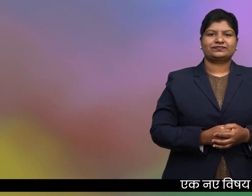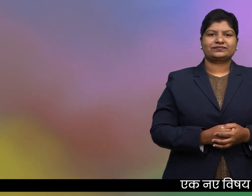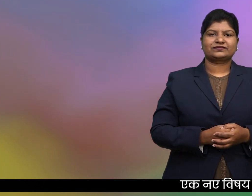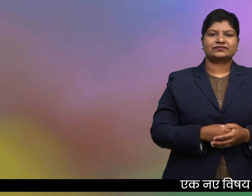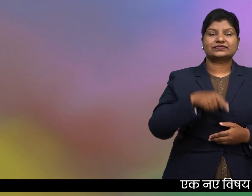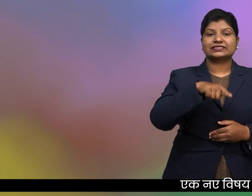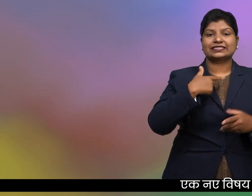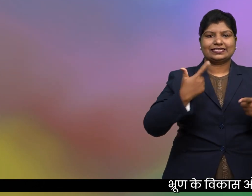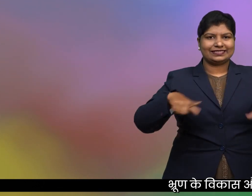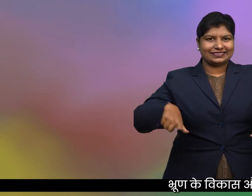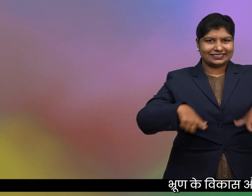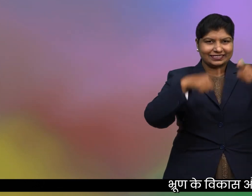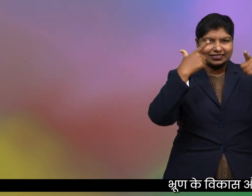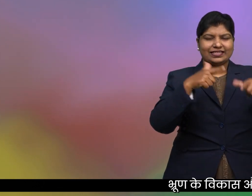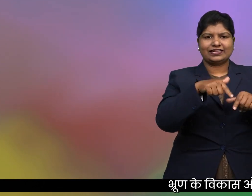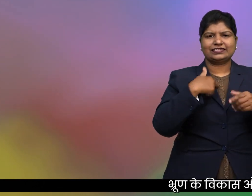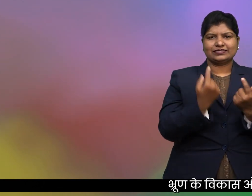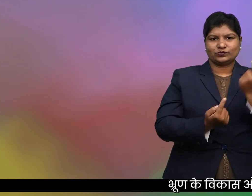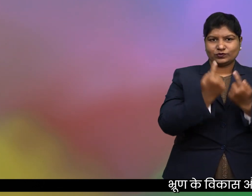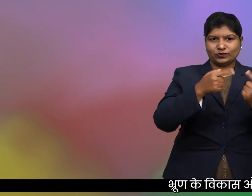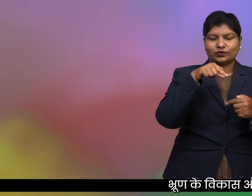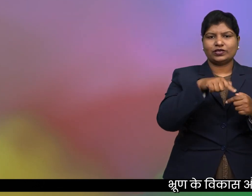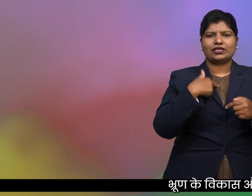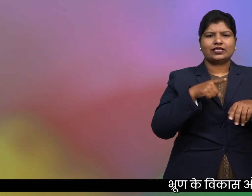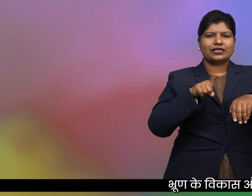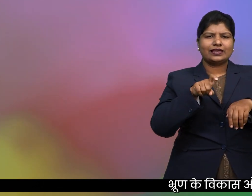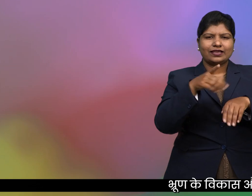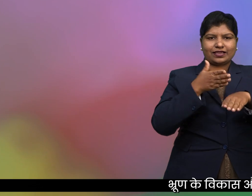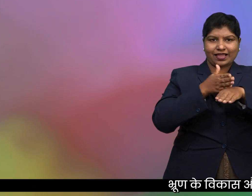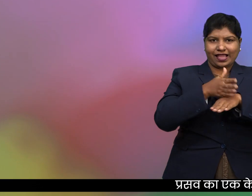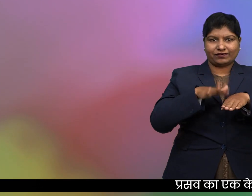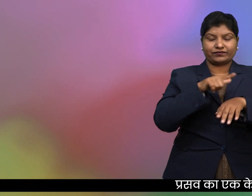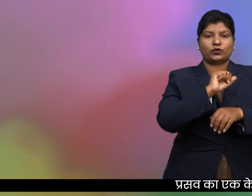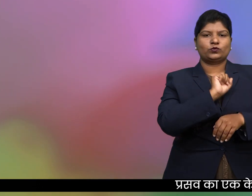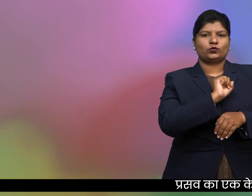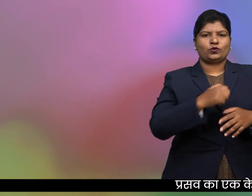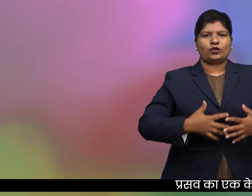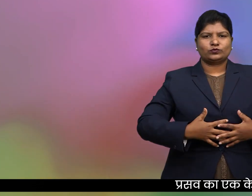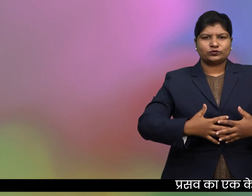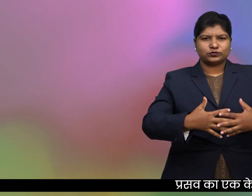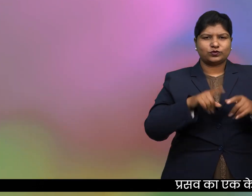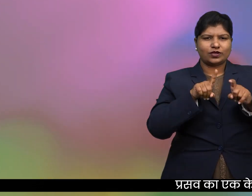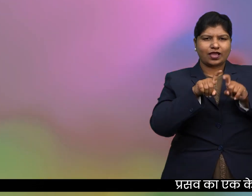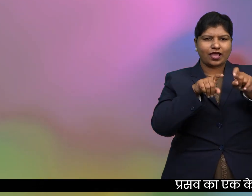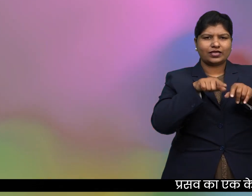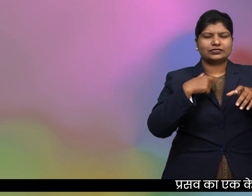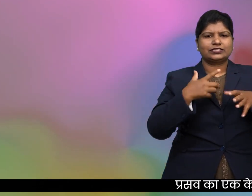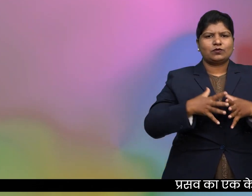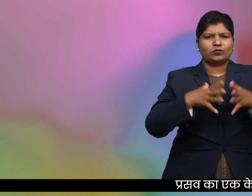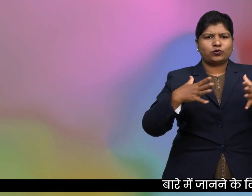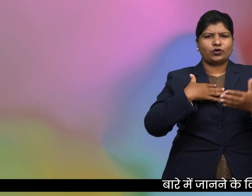विषय भ्रूण के विकास और प्रसव का एक